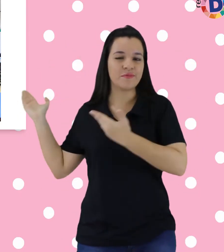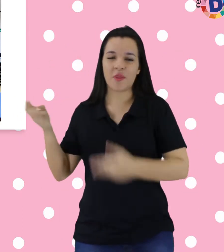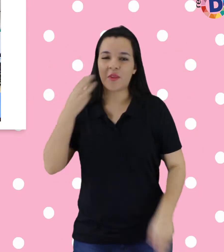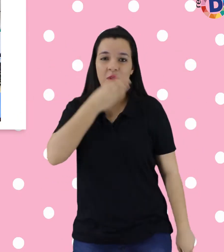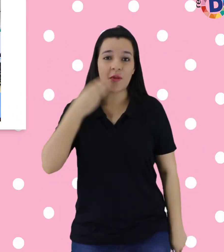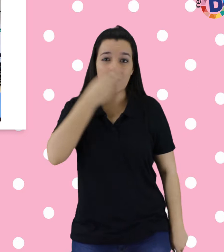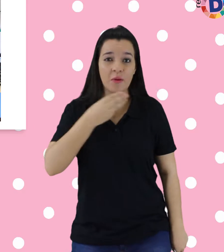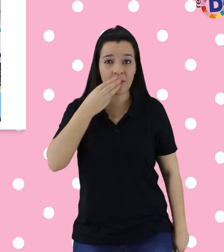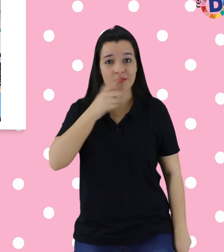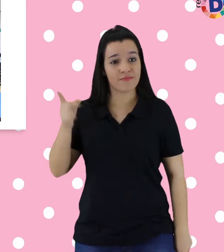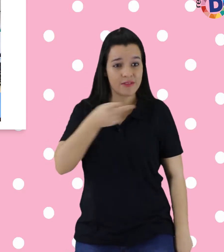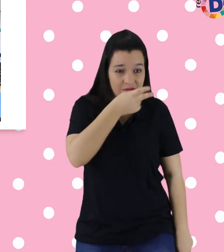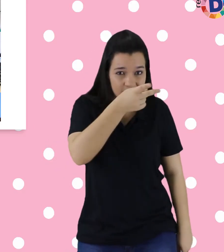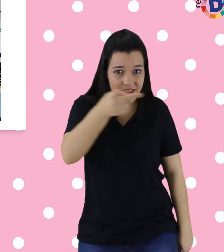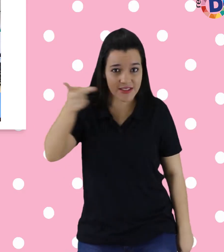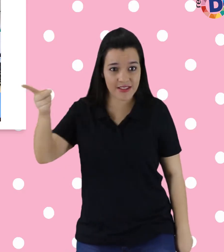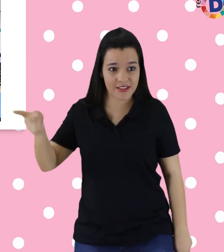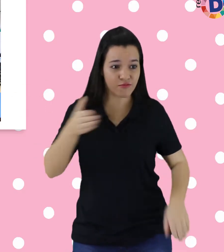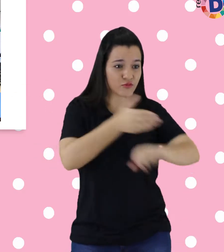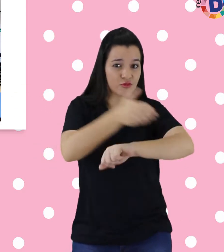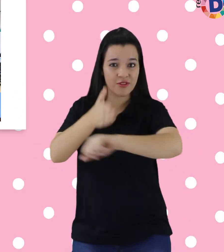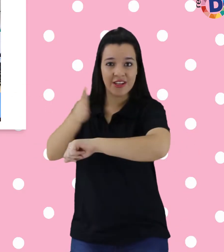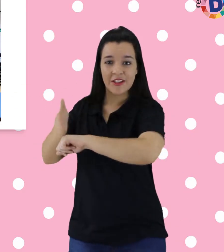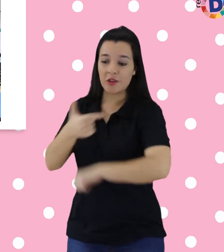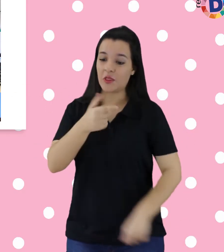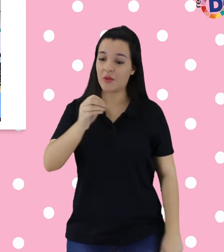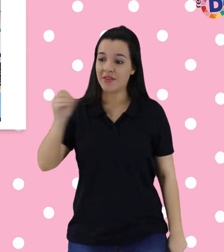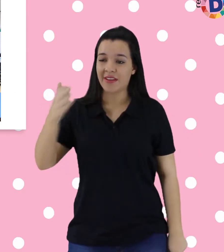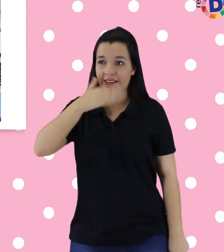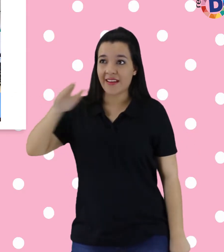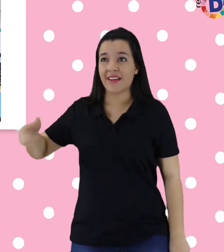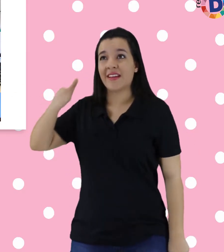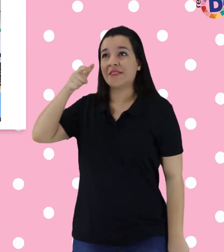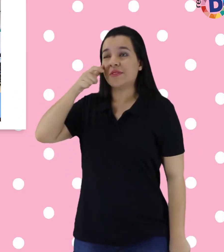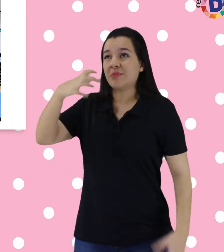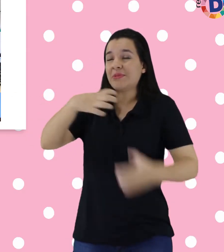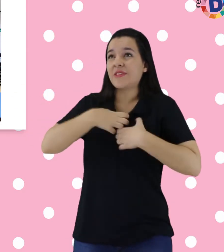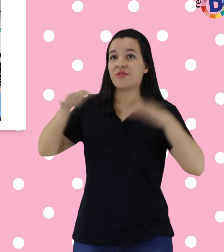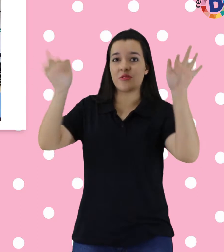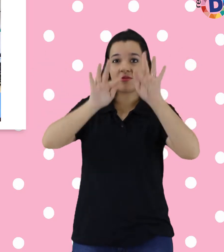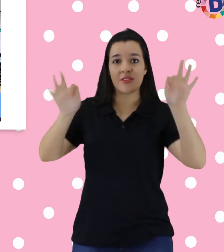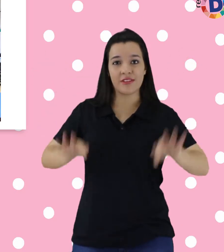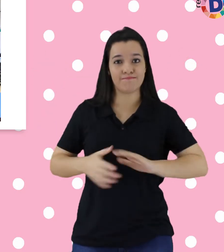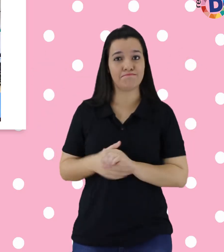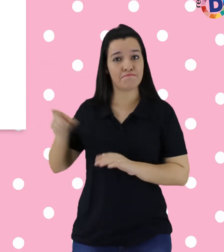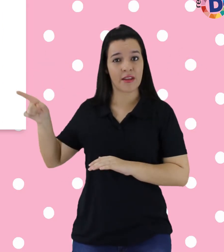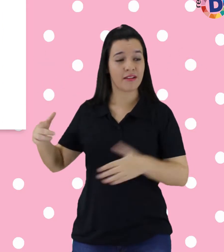cerca de 200 crianças foram beneficiadas a personagem que passeou pelos espaços da